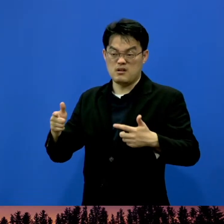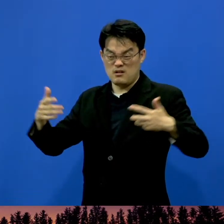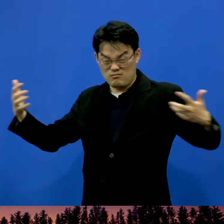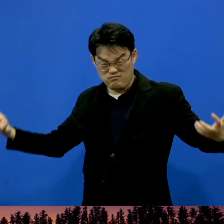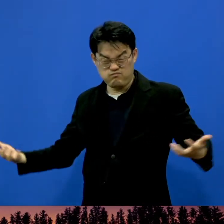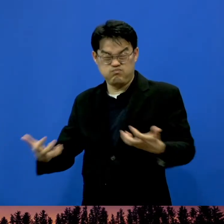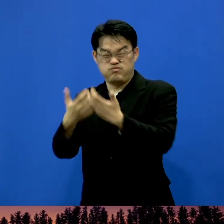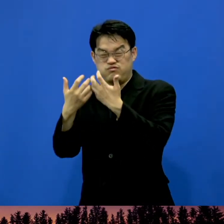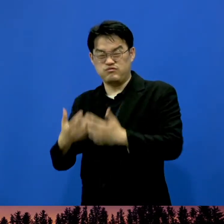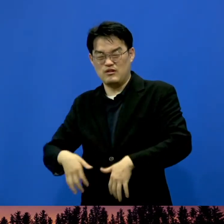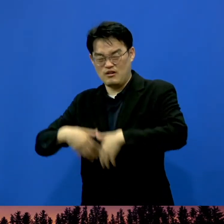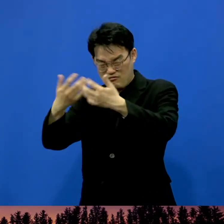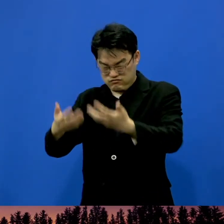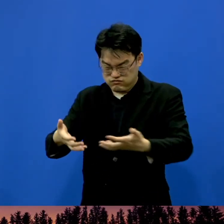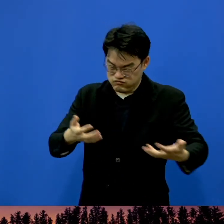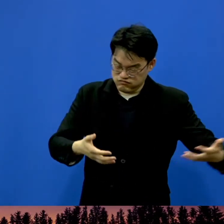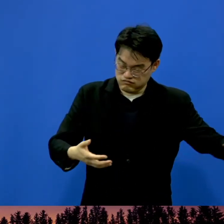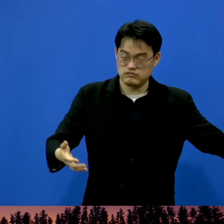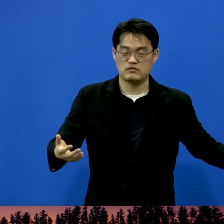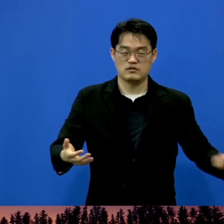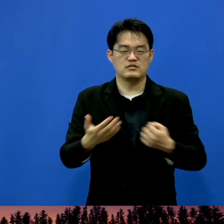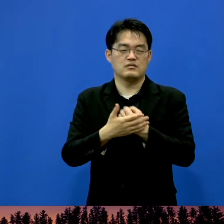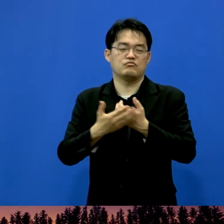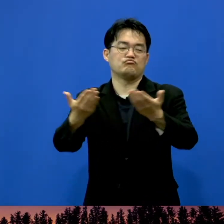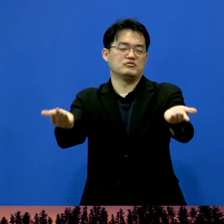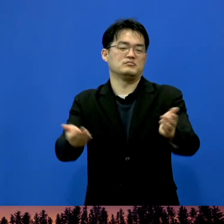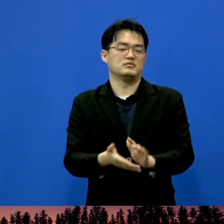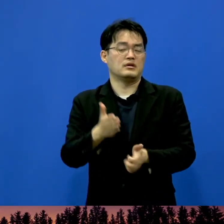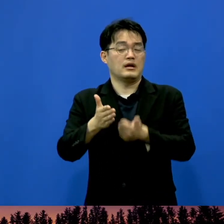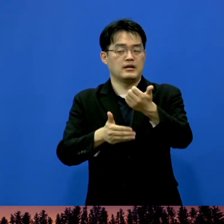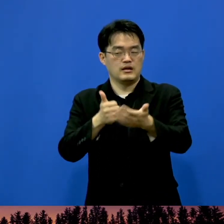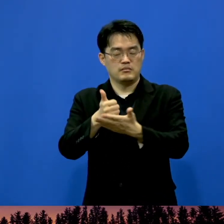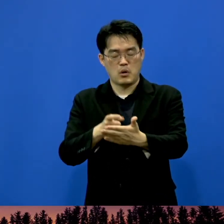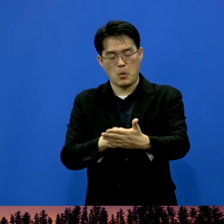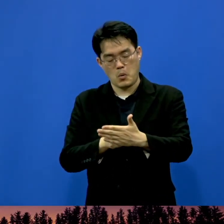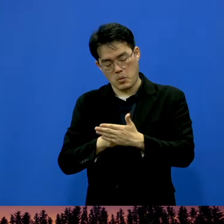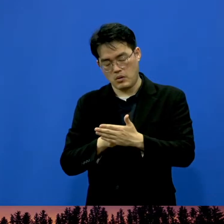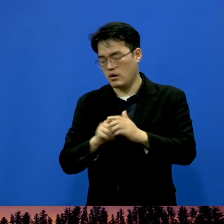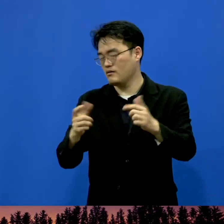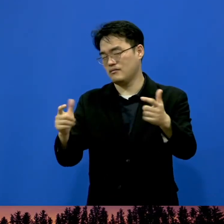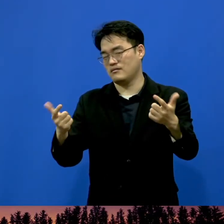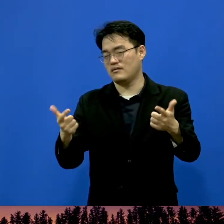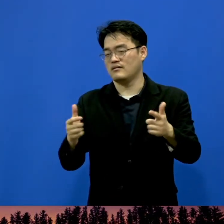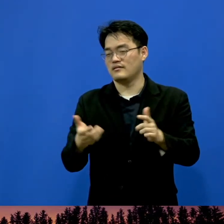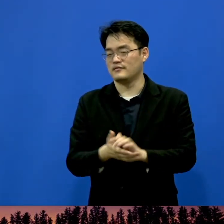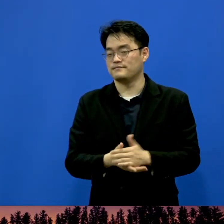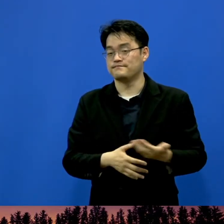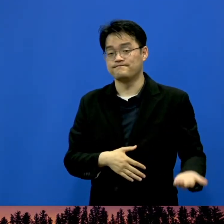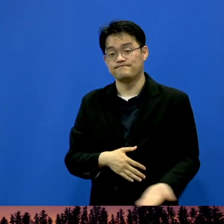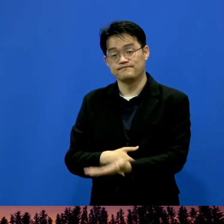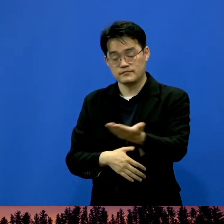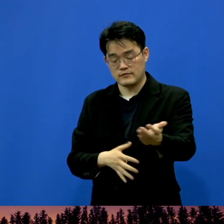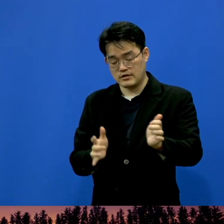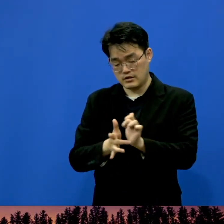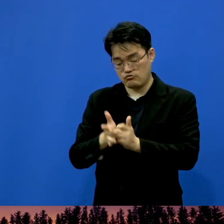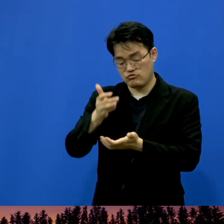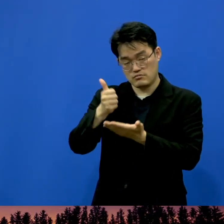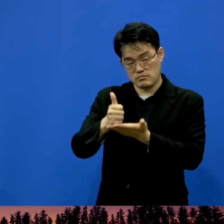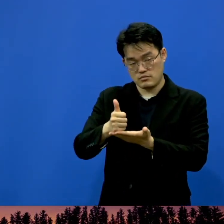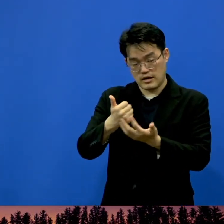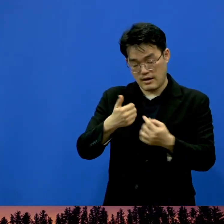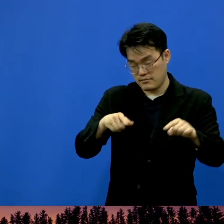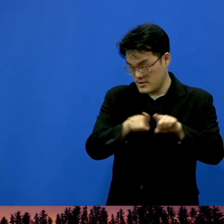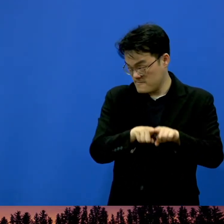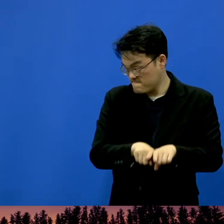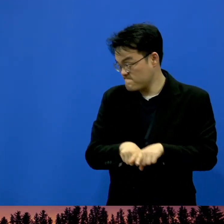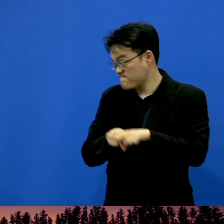넘치고도 넘치는 은혜. 하나님의 인색한 분이 아니십니다. 우리가 예수 그리스도 안에 나오면 그리스도로 인하여